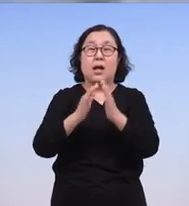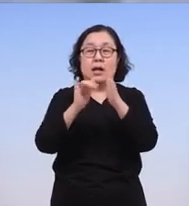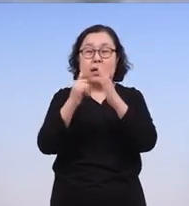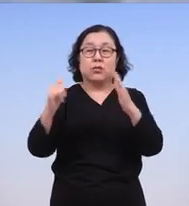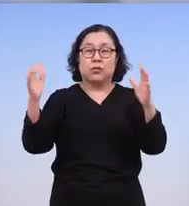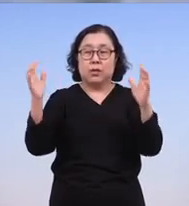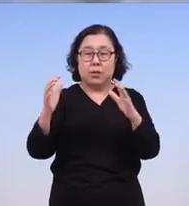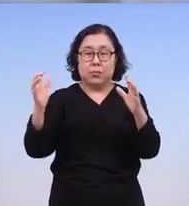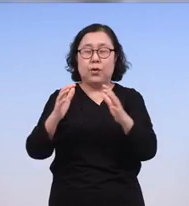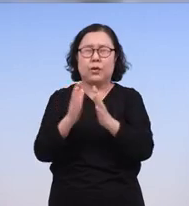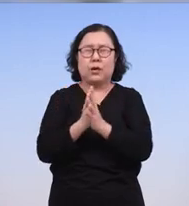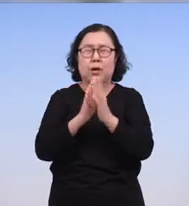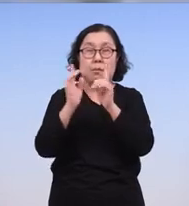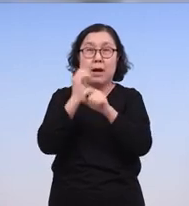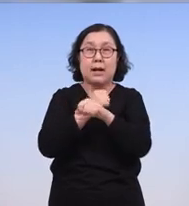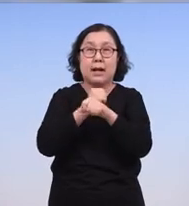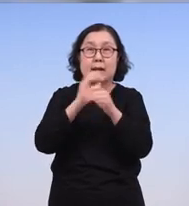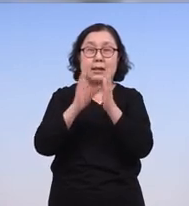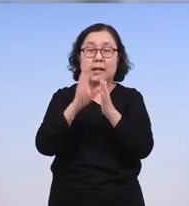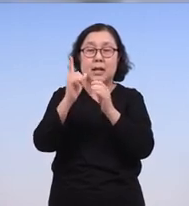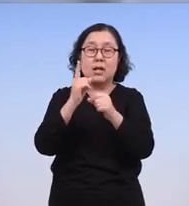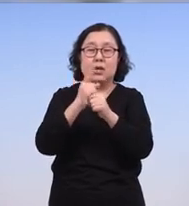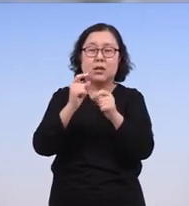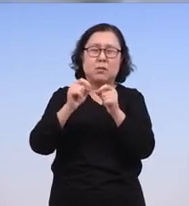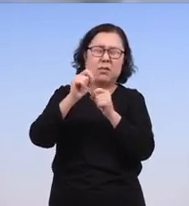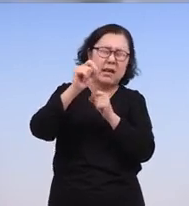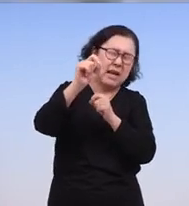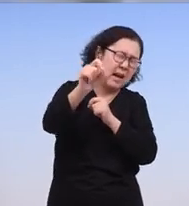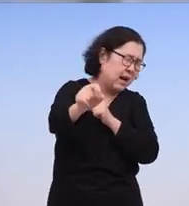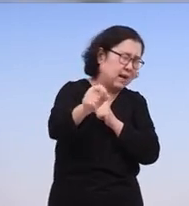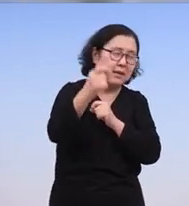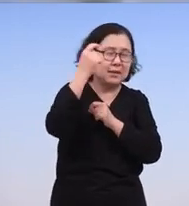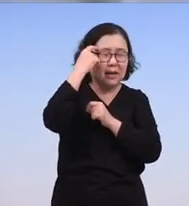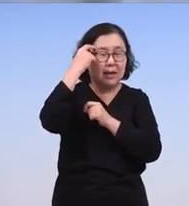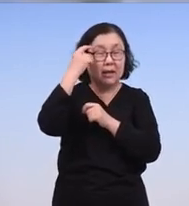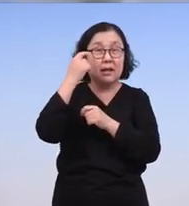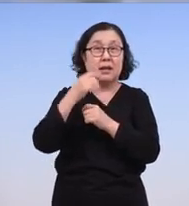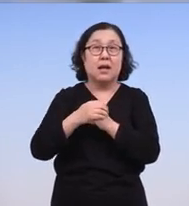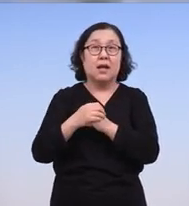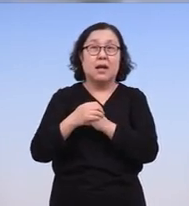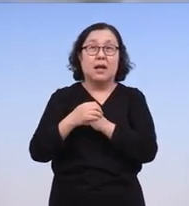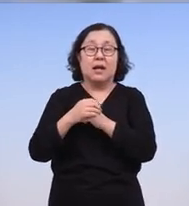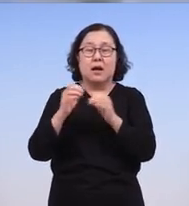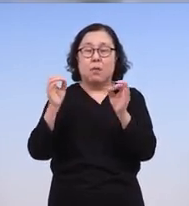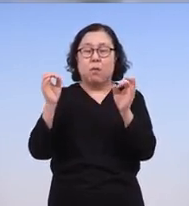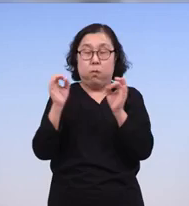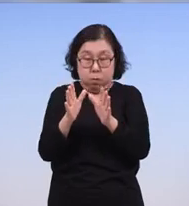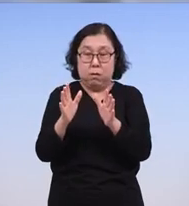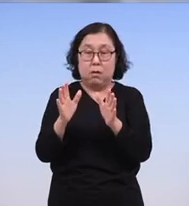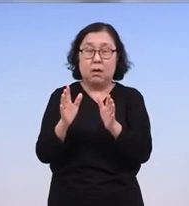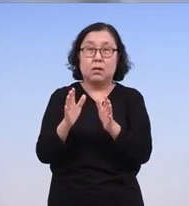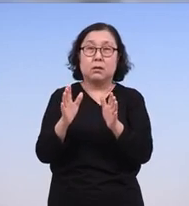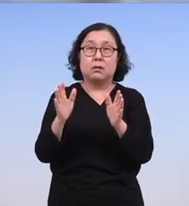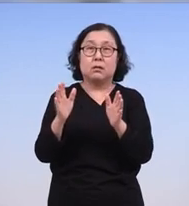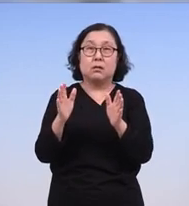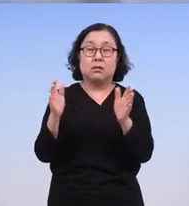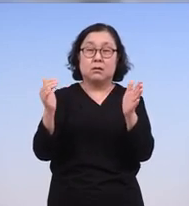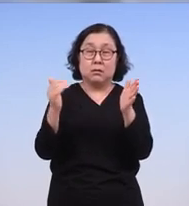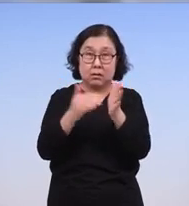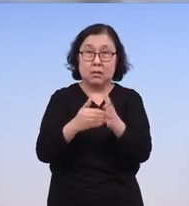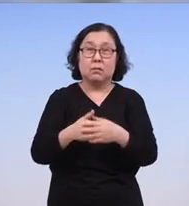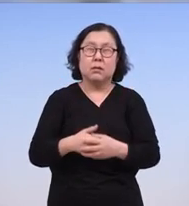날 가족이 모여 덕담을 나눌 때 막 이 한 해가 막 엄청 길 것처럼 생각했는데 삽시간이